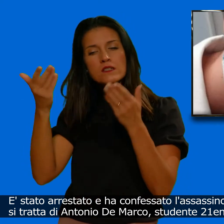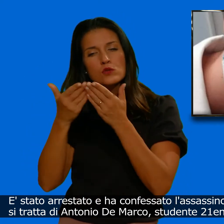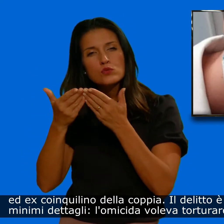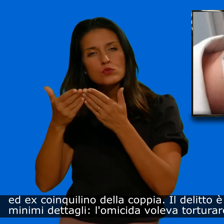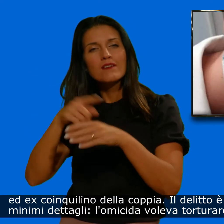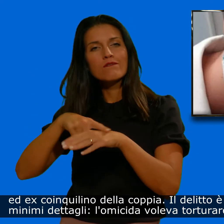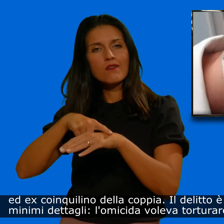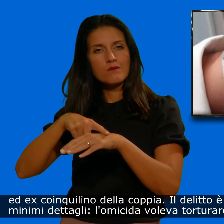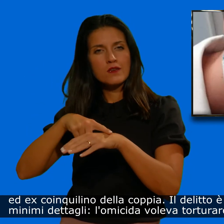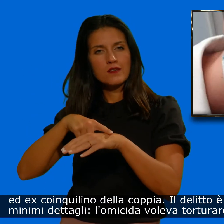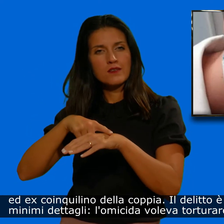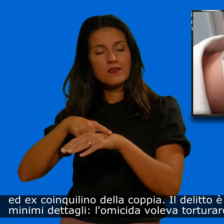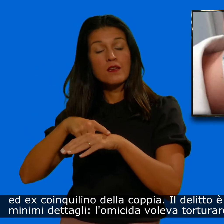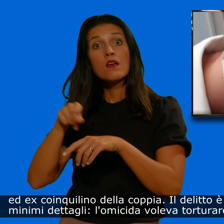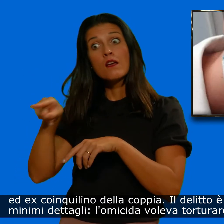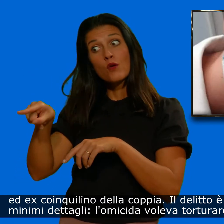ed ex coinquilino della coppia